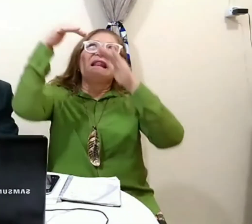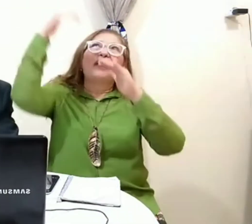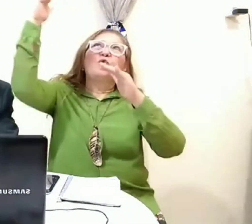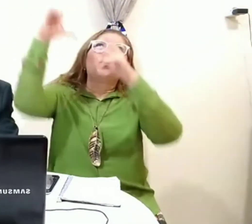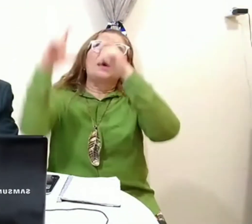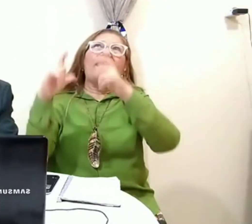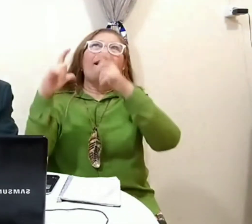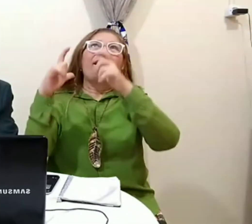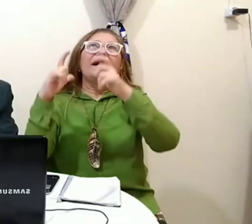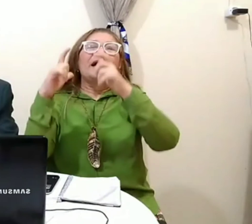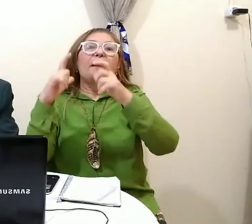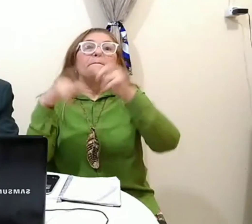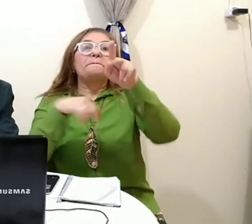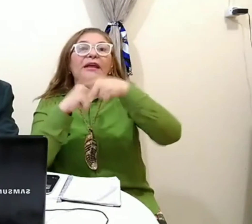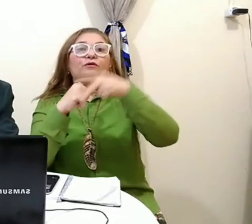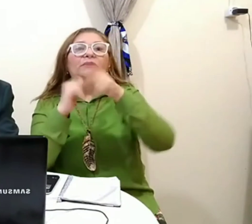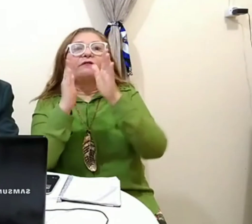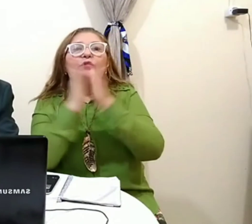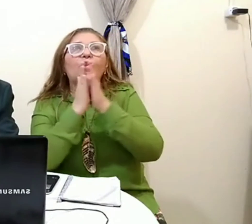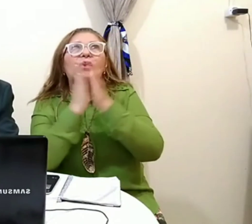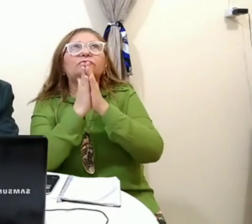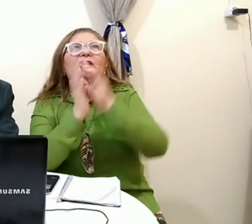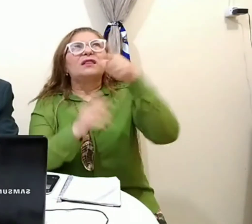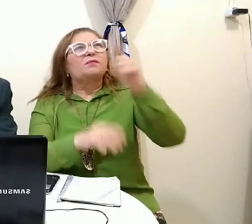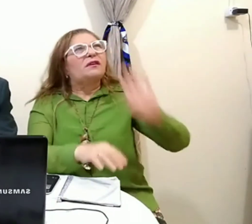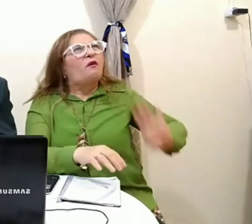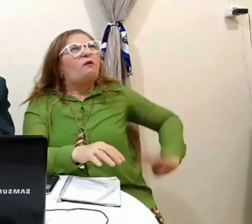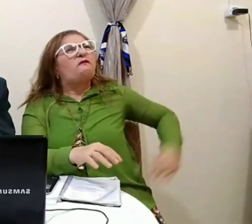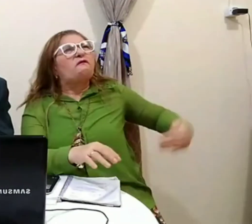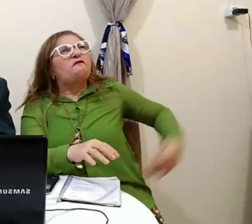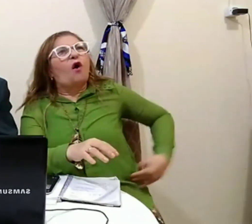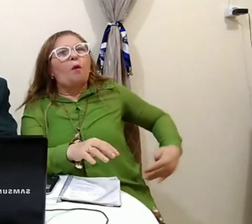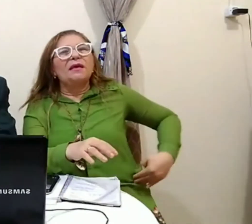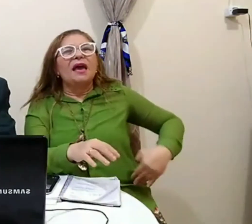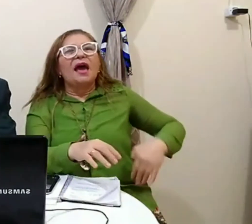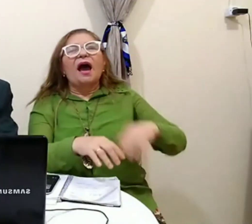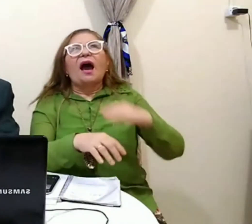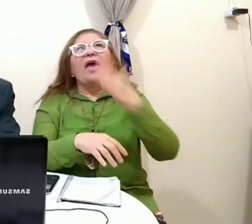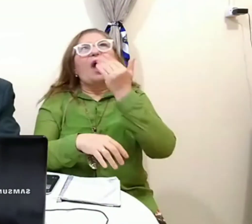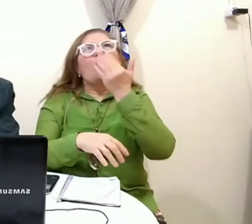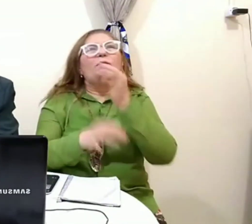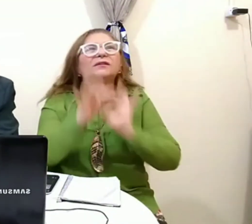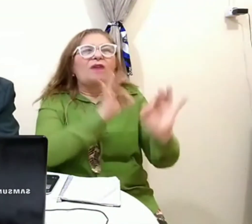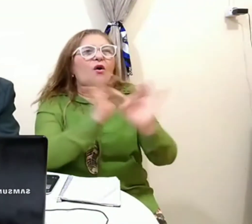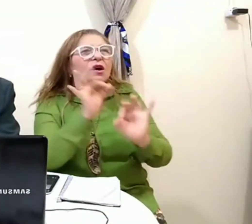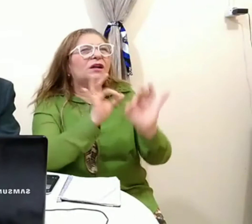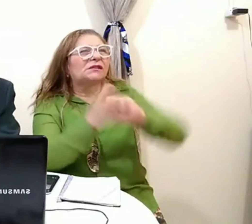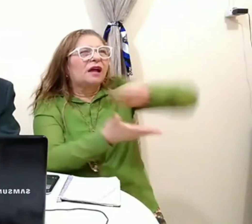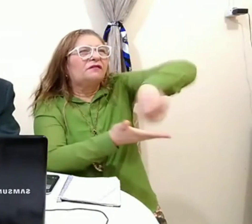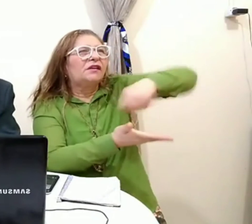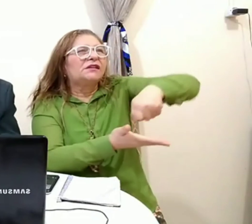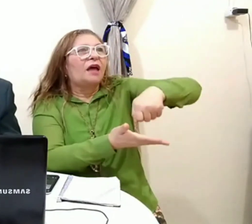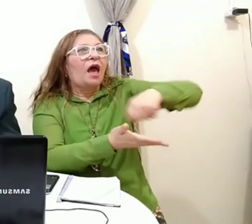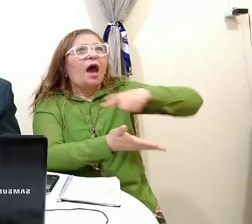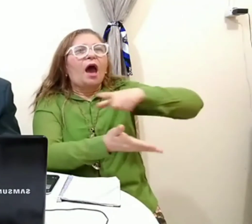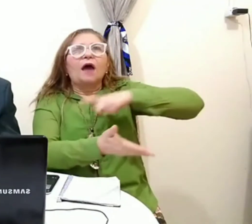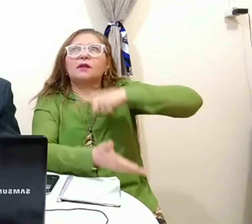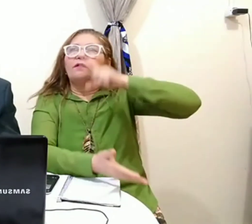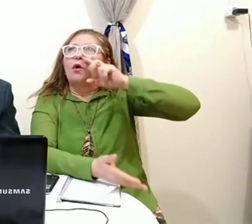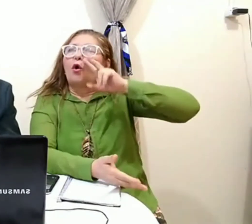orar. E estando com fome ele quis comer. Enquanto a comida estava sendo preparada, ele teve um êxtase, tipo